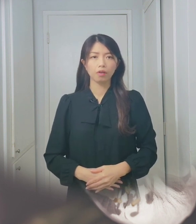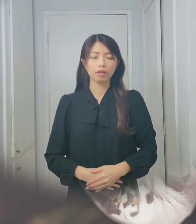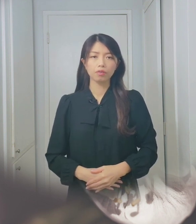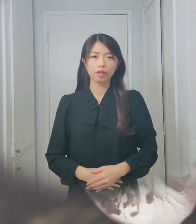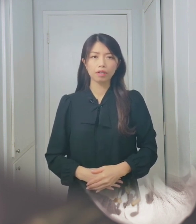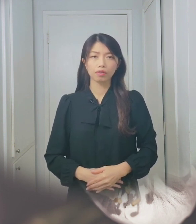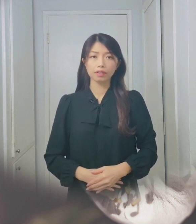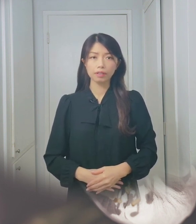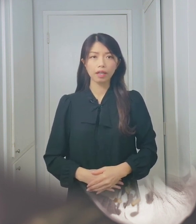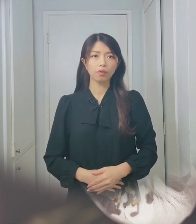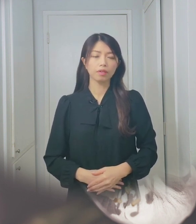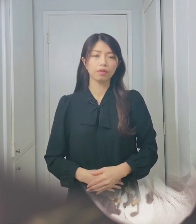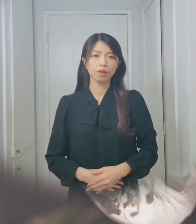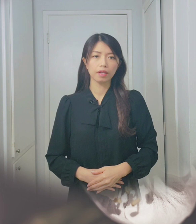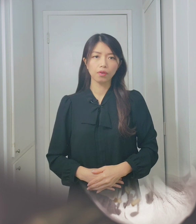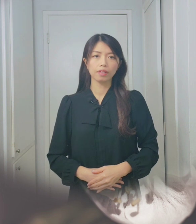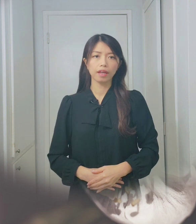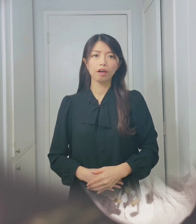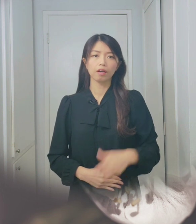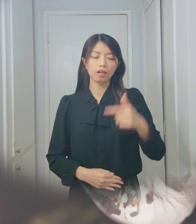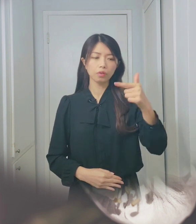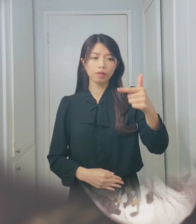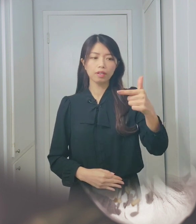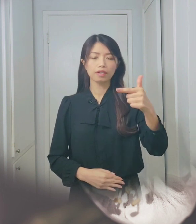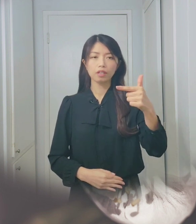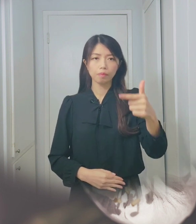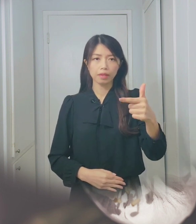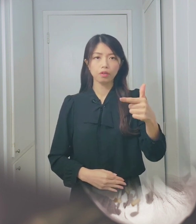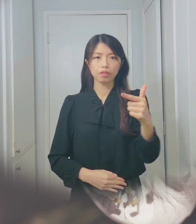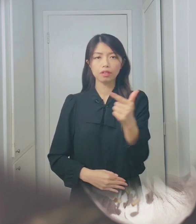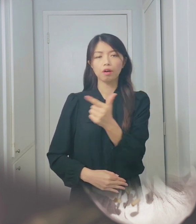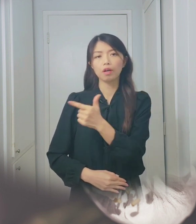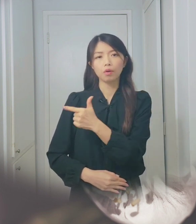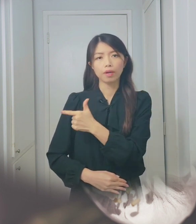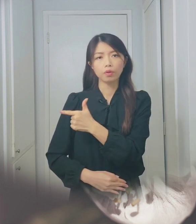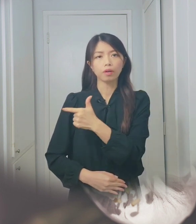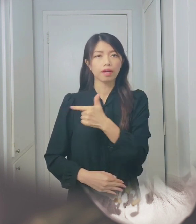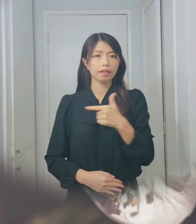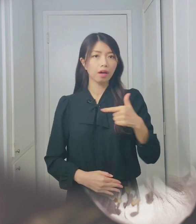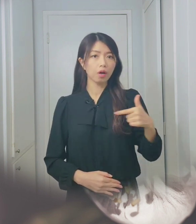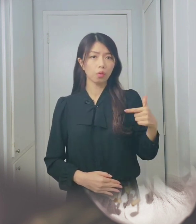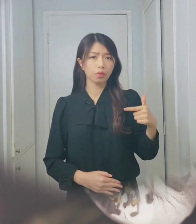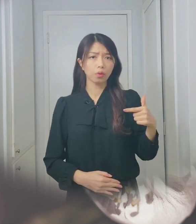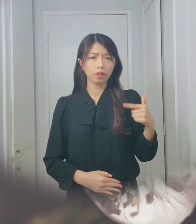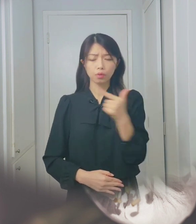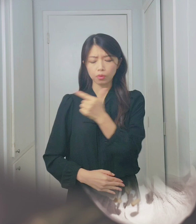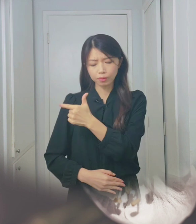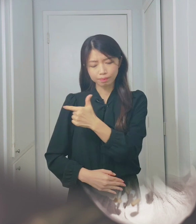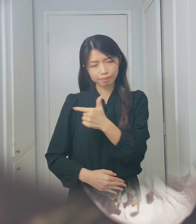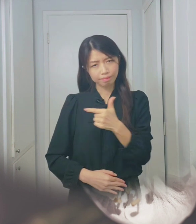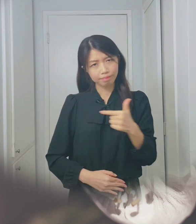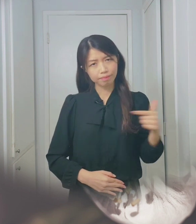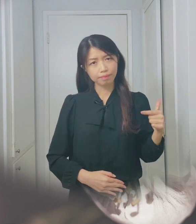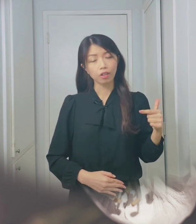대단하다 이런 뜻의 수어를 저는 크다라고 한 뜻의 수어를 사용했는데요. 손을 니은처럼 만들어 주셔서 왼쪽 어깨에서 오른쪽 어깨